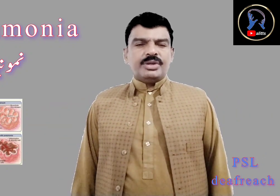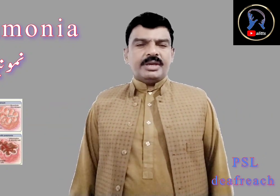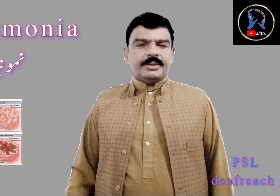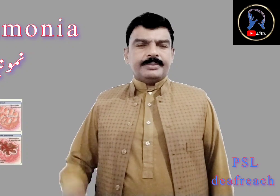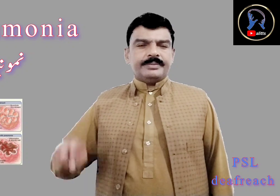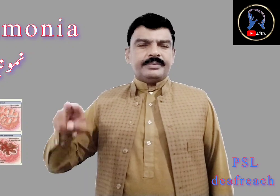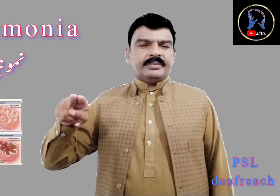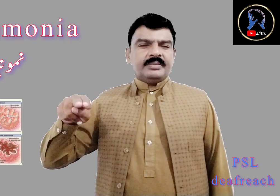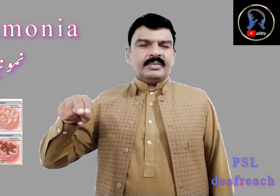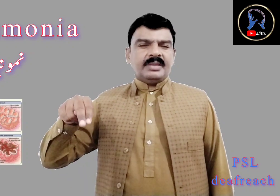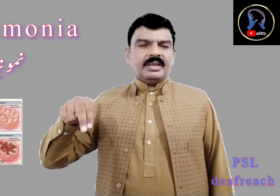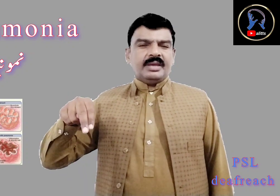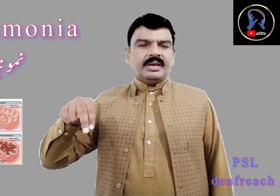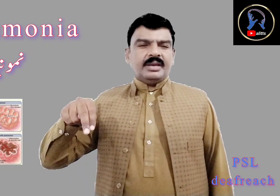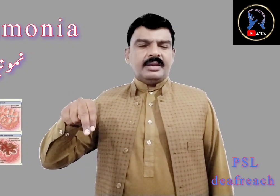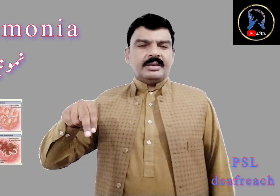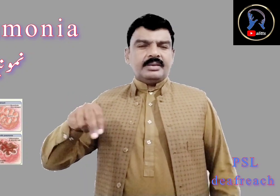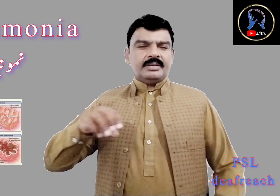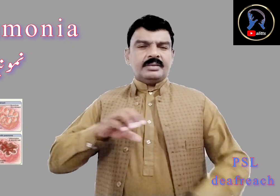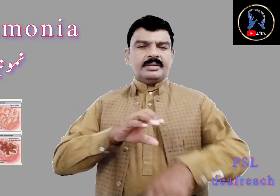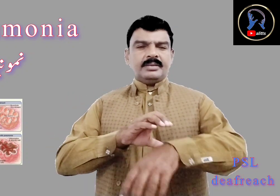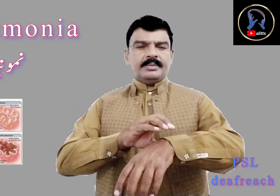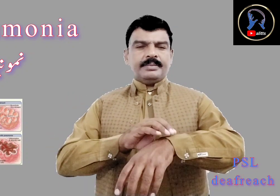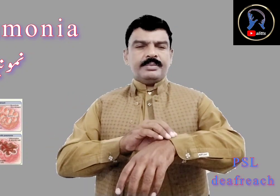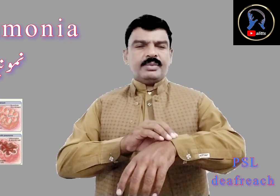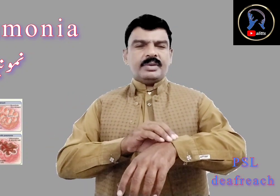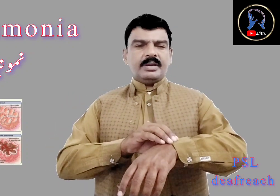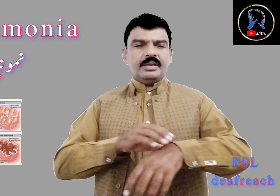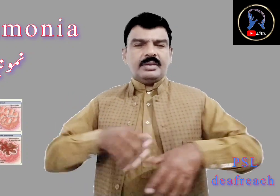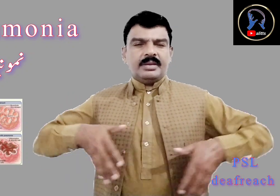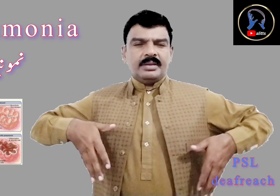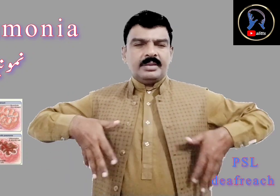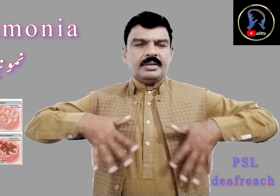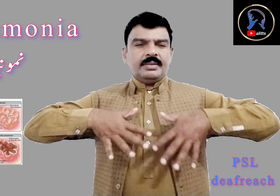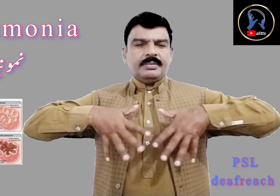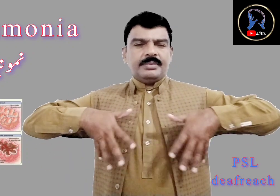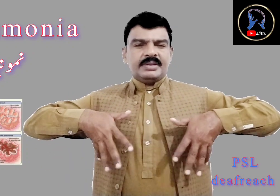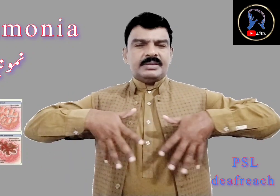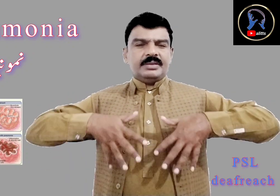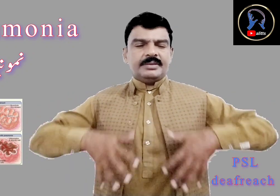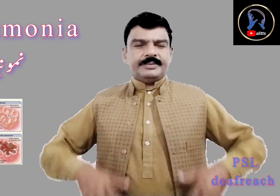pneumonia and बीमारी पसलियां